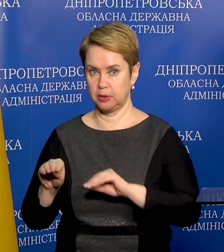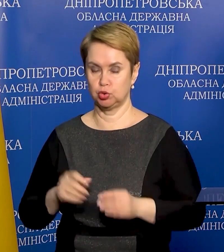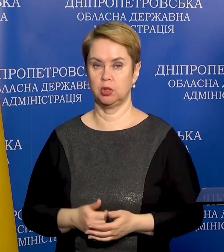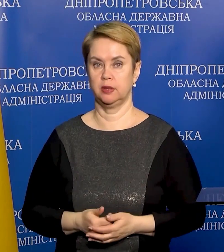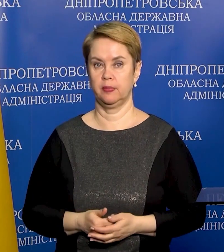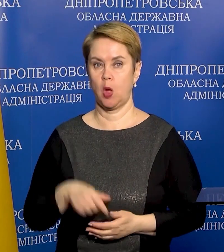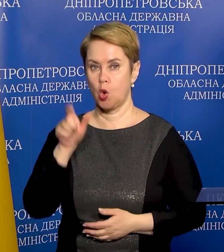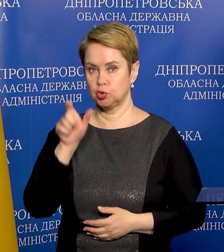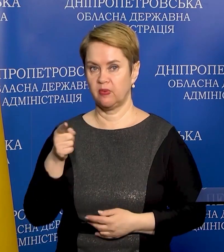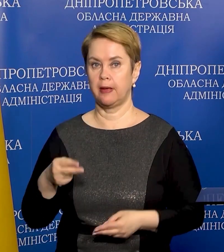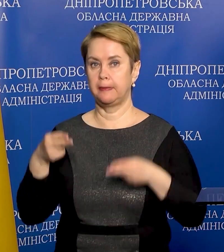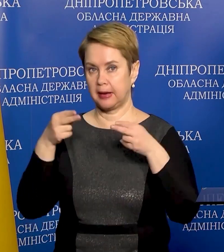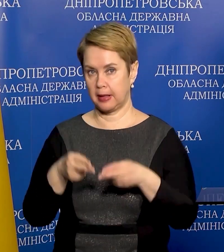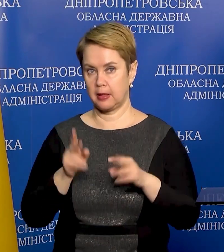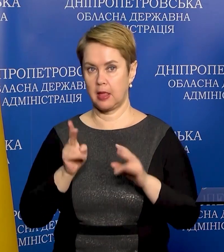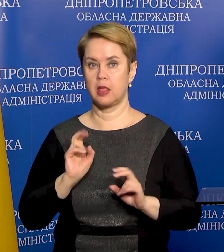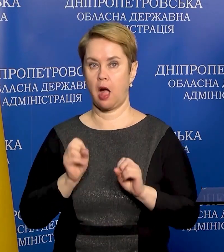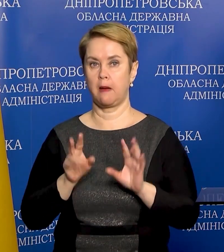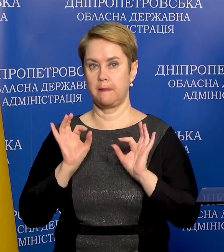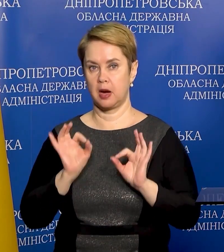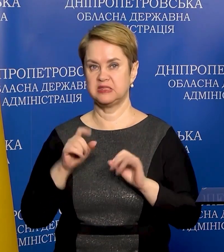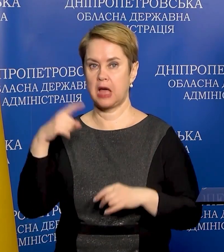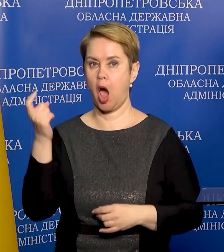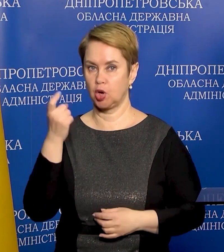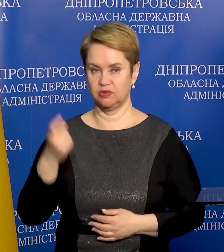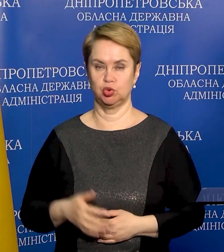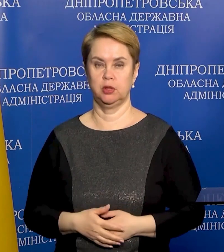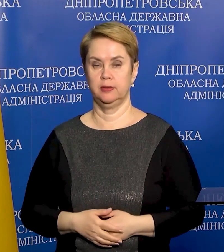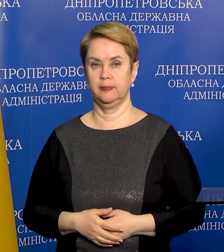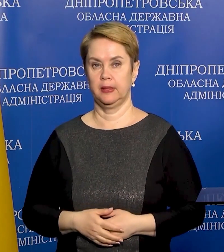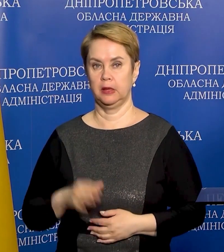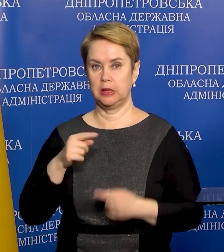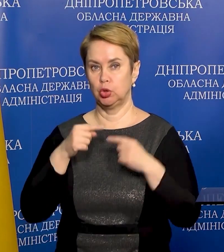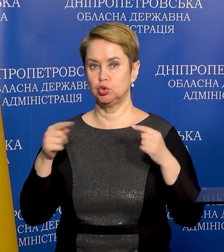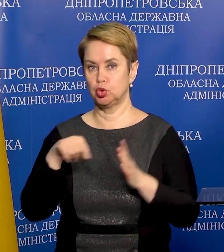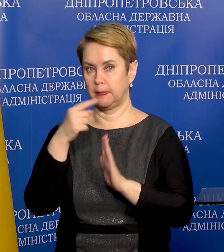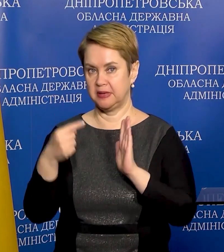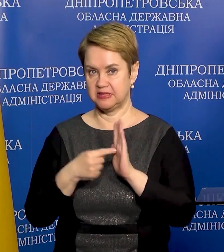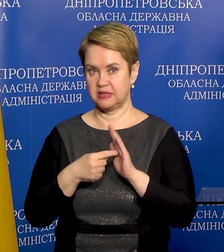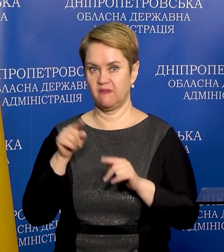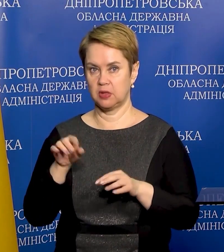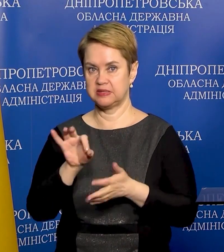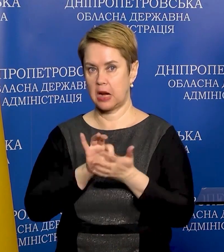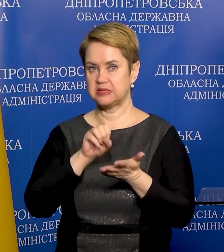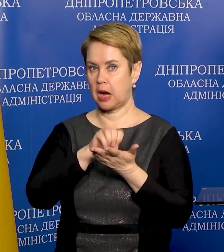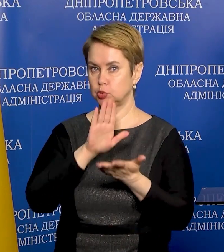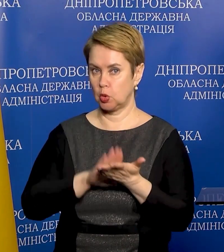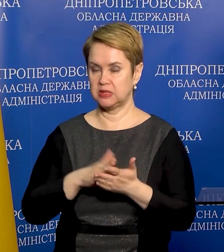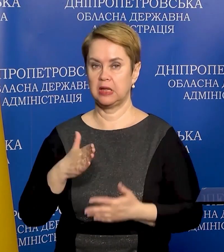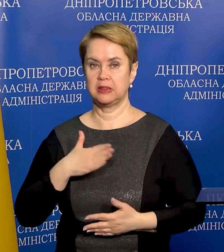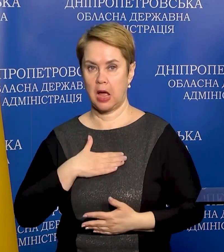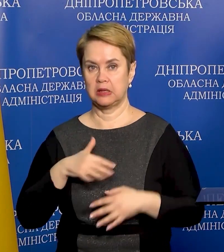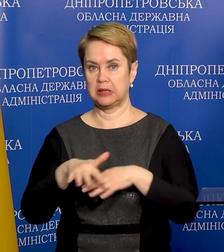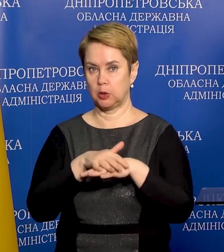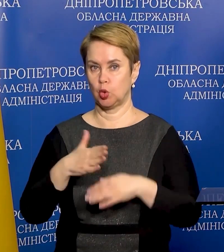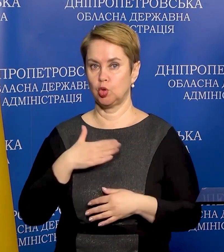переміщені особи, вони приїхали, як правило, з Харківщини і з інших міст. Вони відразу зареєструвалися